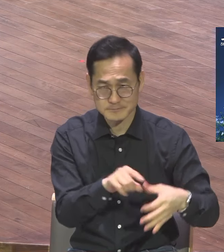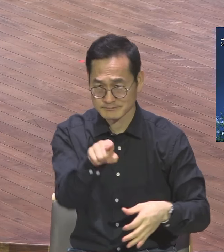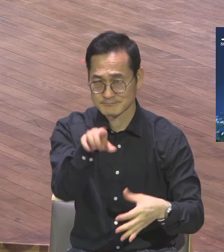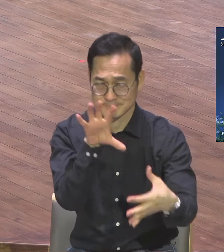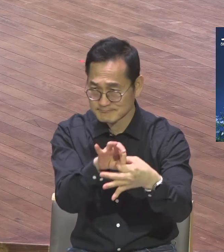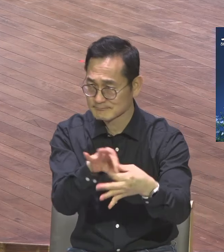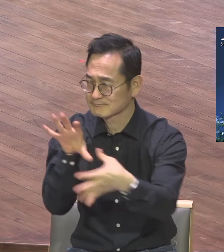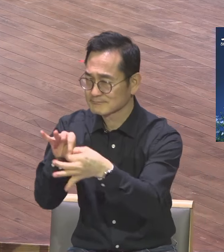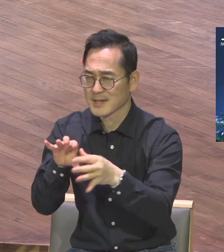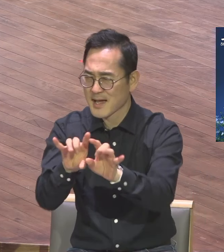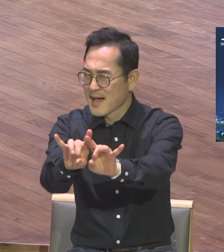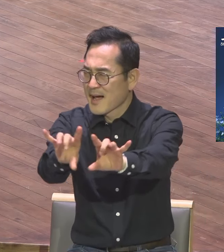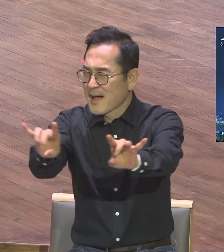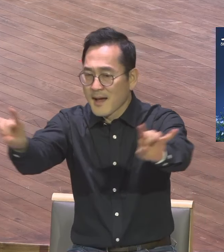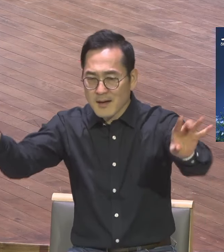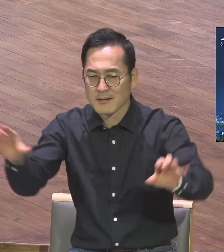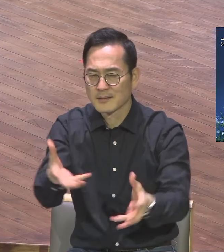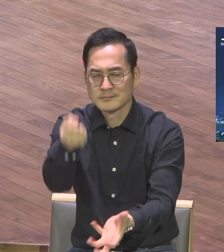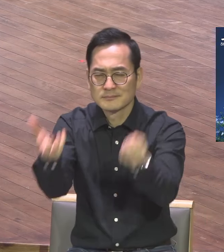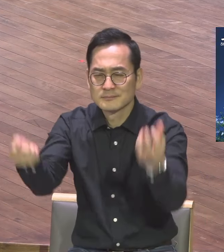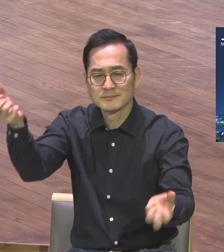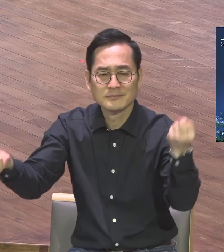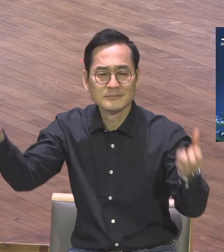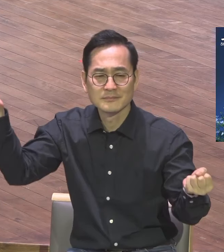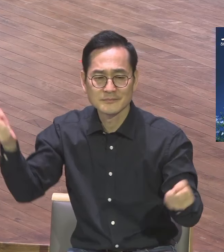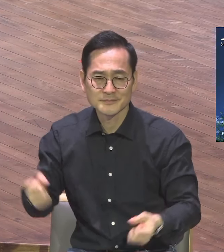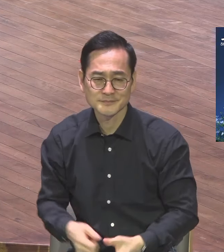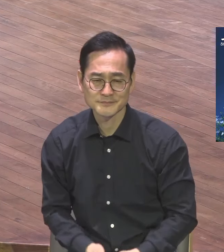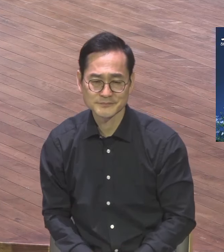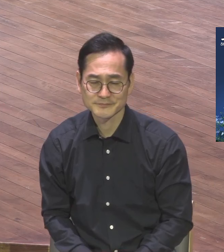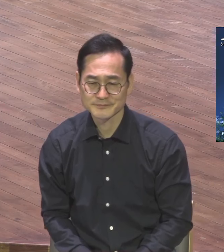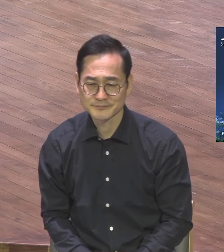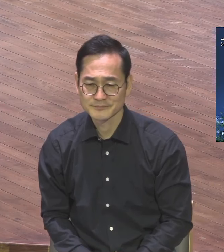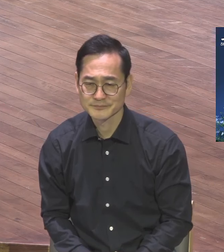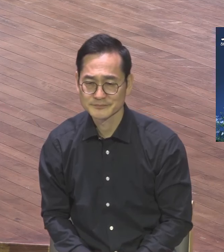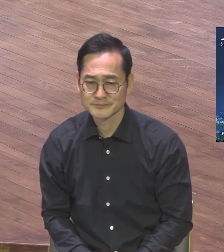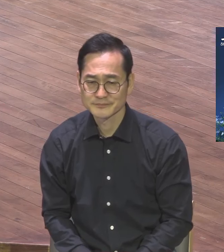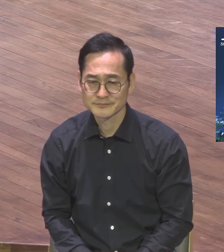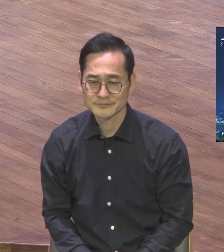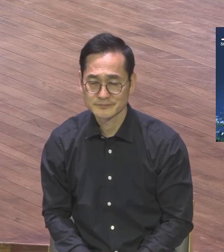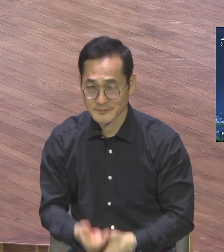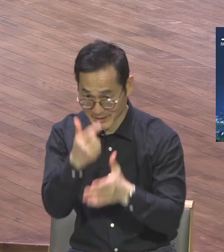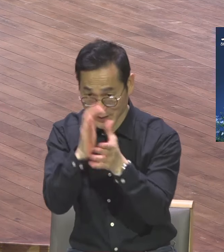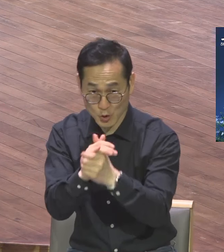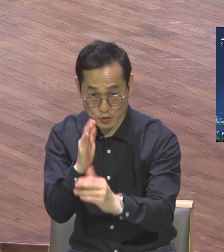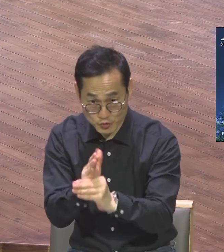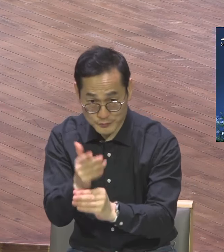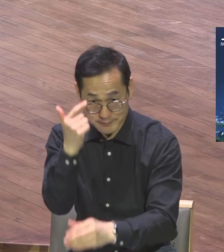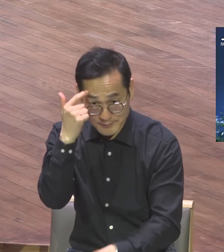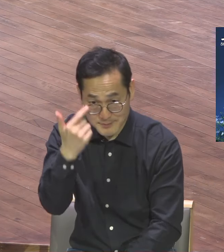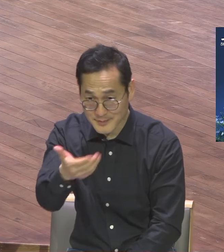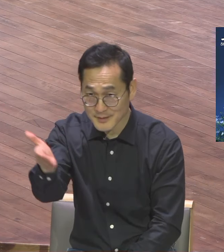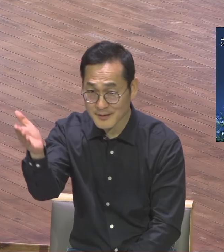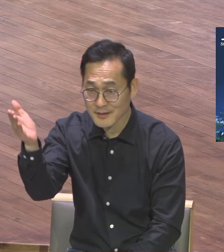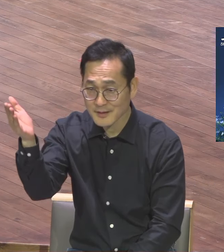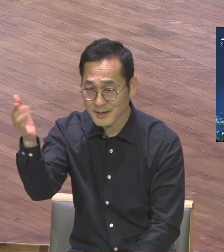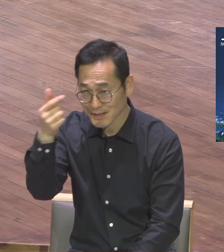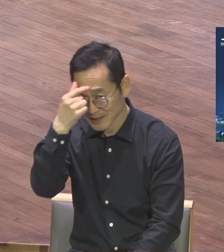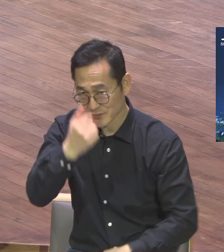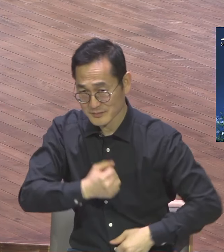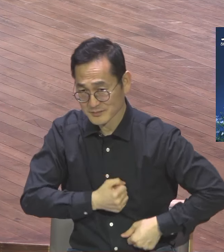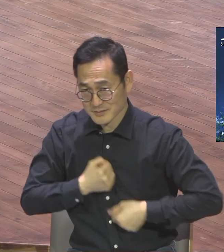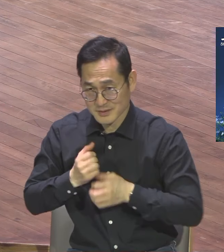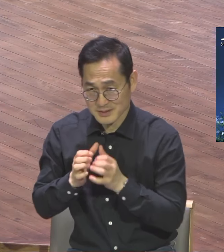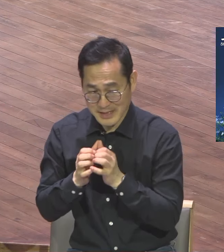그 한 나라를 붙들고 기도하고 있다. 기도하고 있습니까? 기도 안 하는